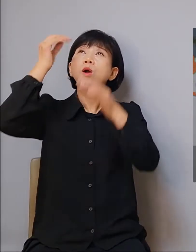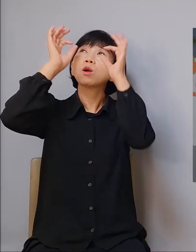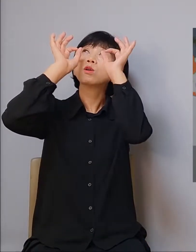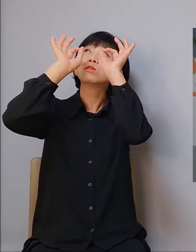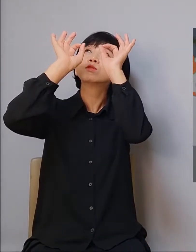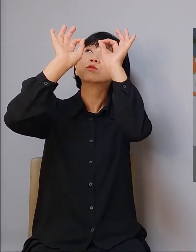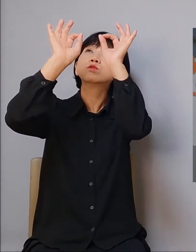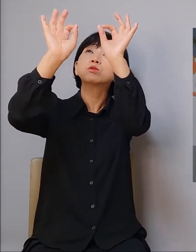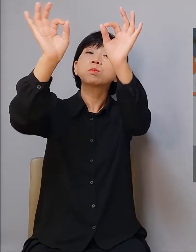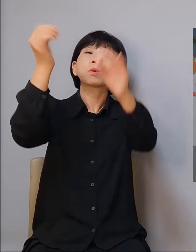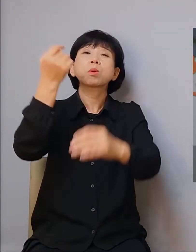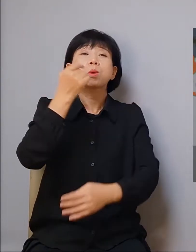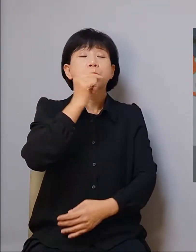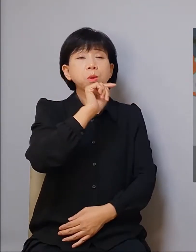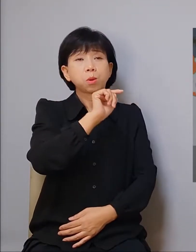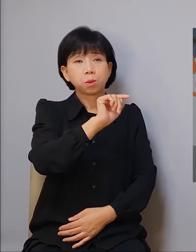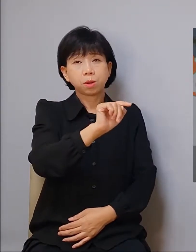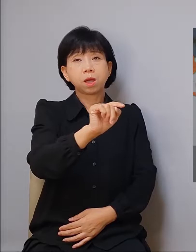주님의 얼굴